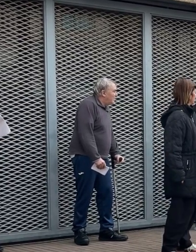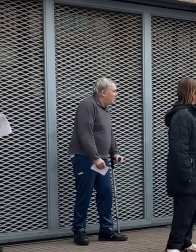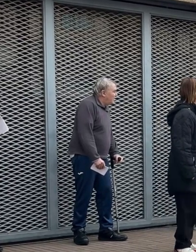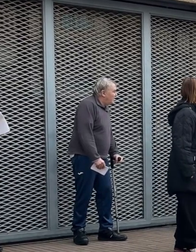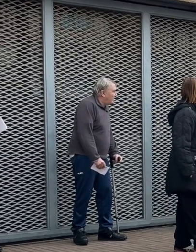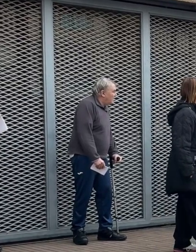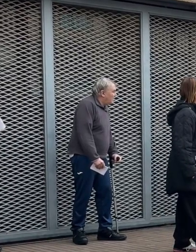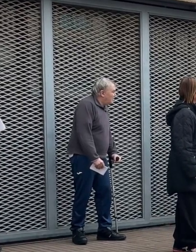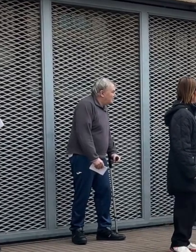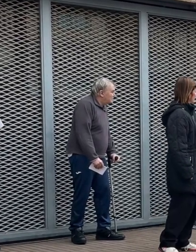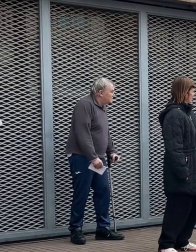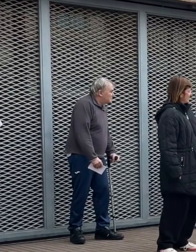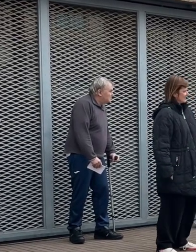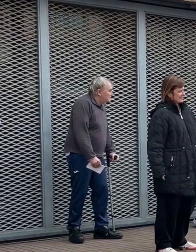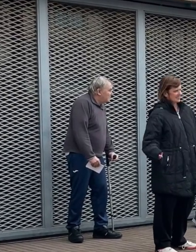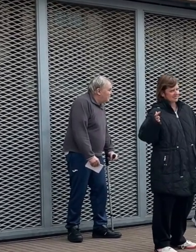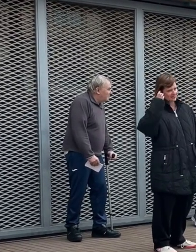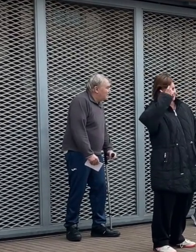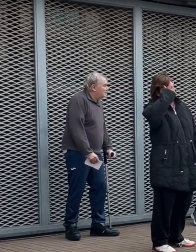Tenemos a Román.